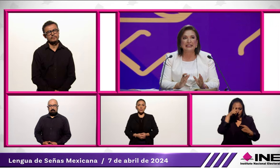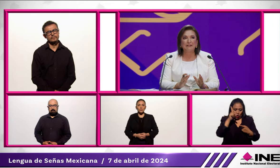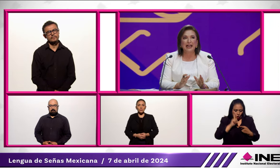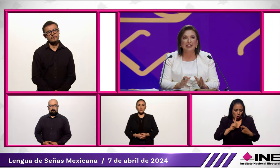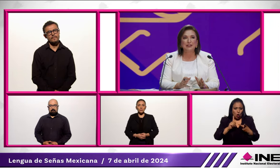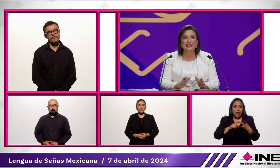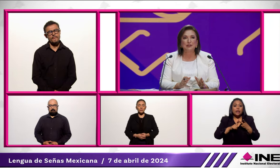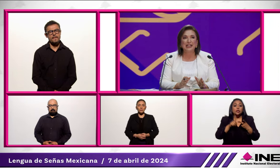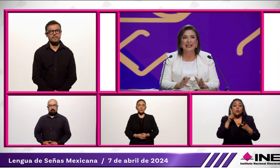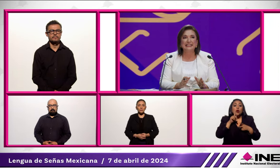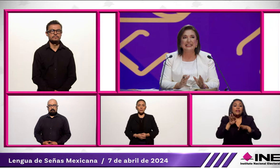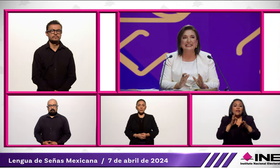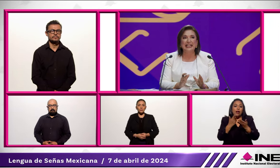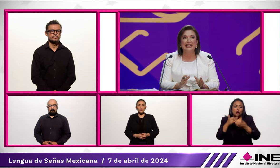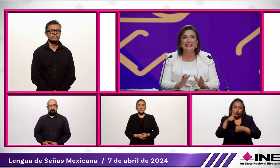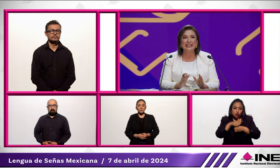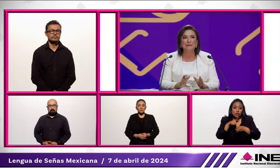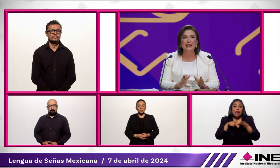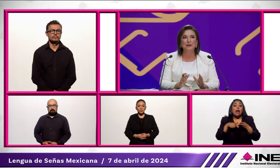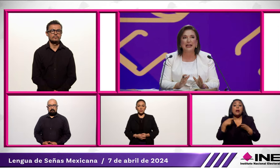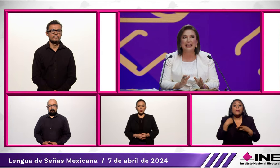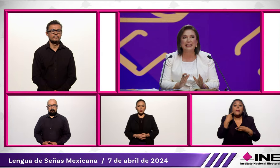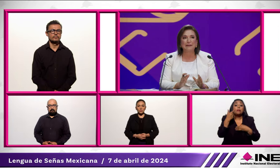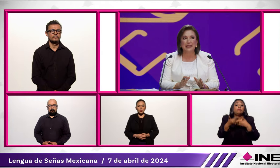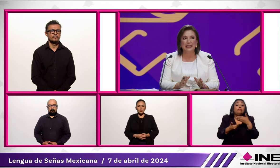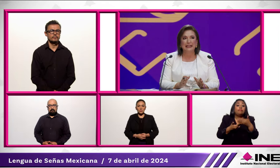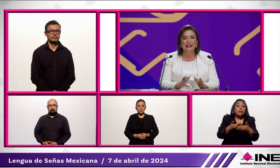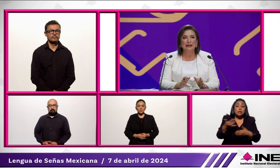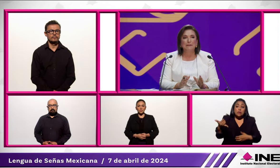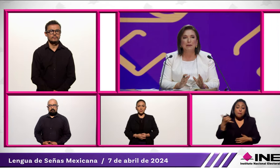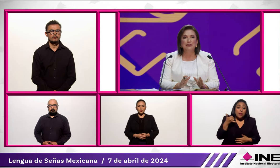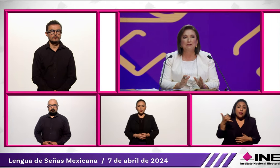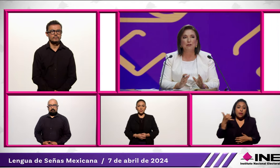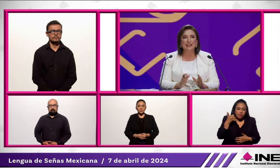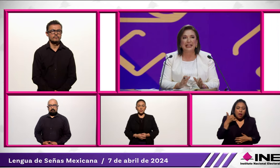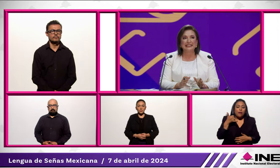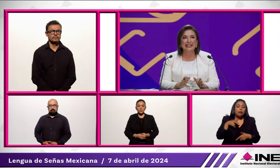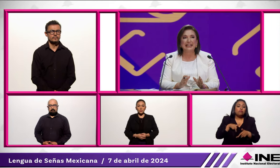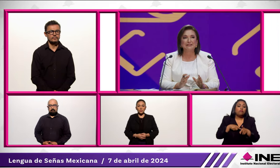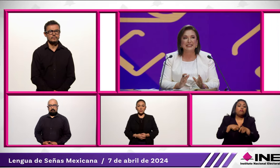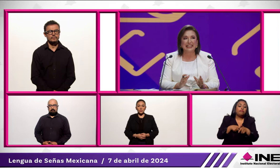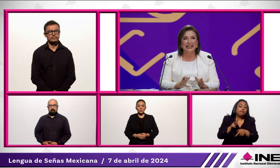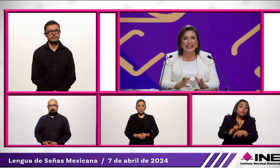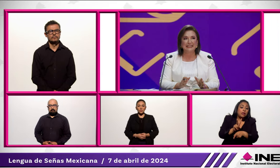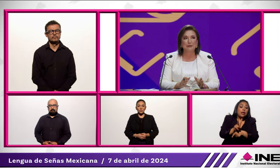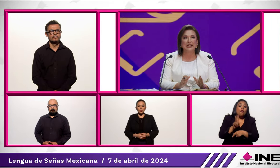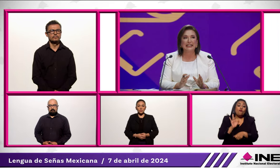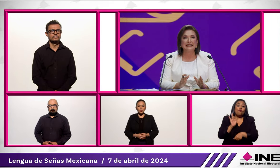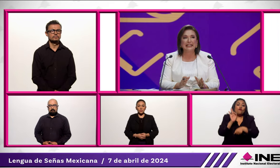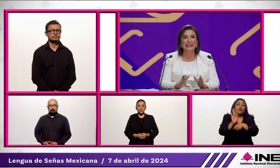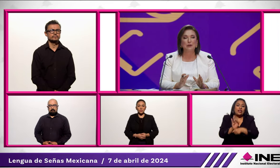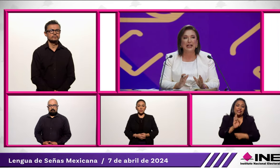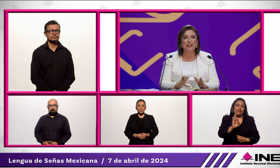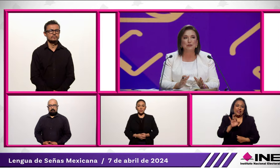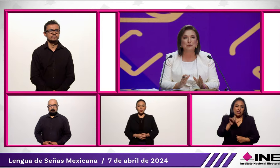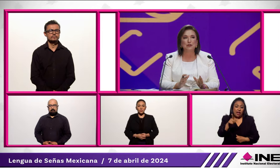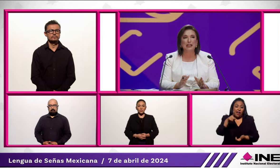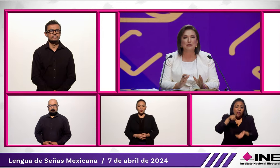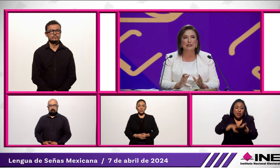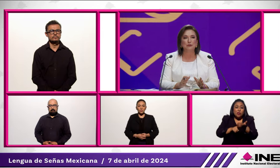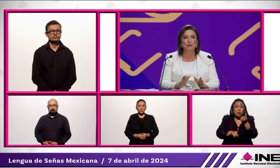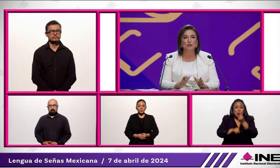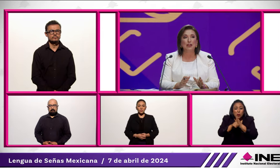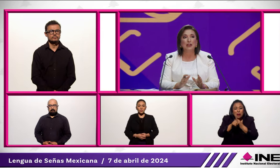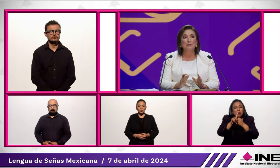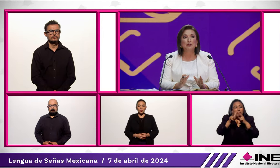para que haya trabajadoras sociales y se le dé seguimiento a cada llamada. Vamos a fortalecer las fiscalías, porque ahí están atorados muchos